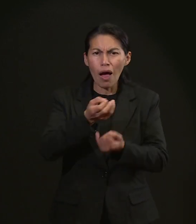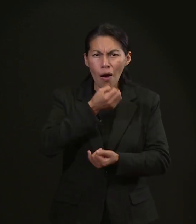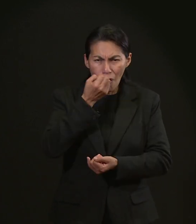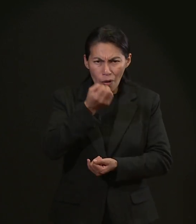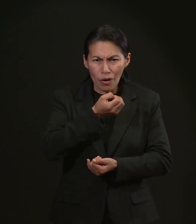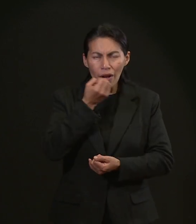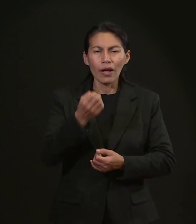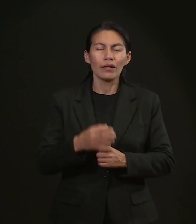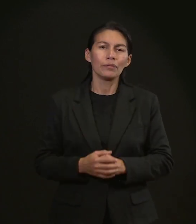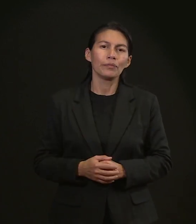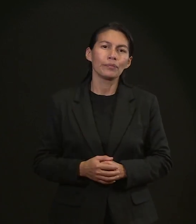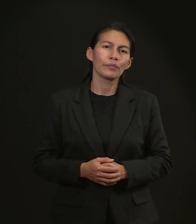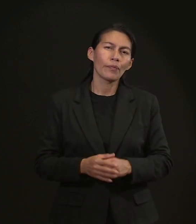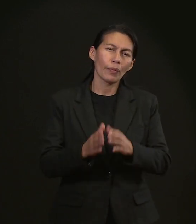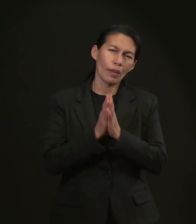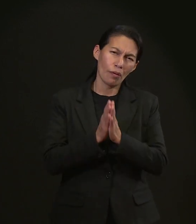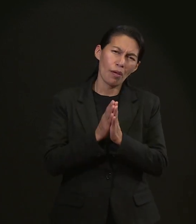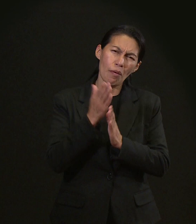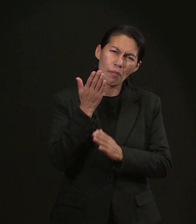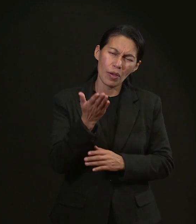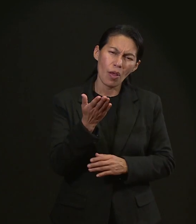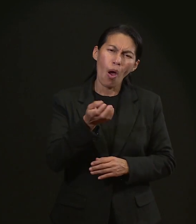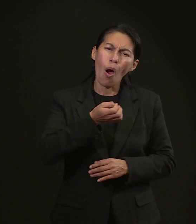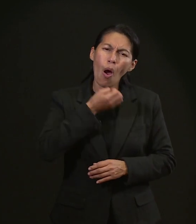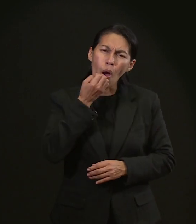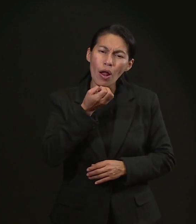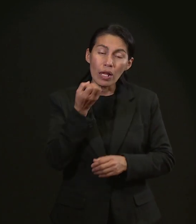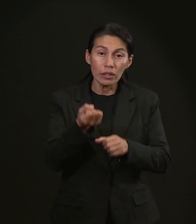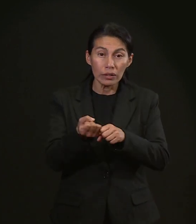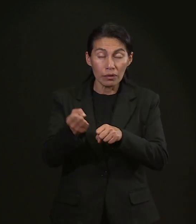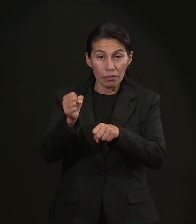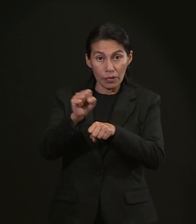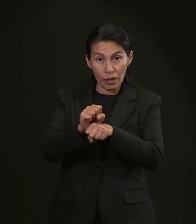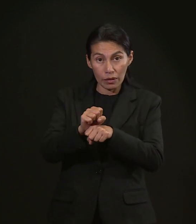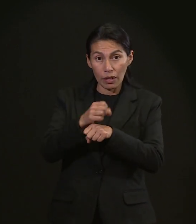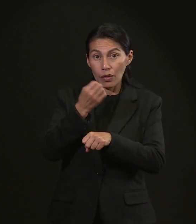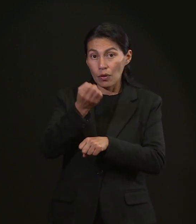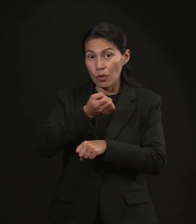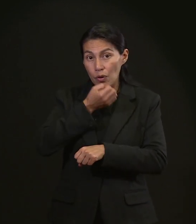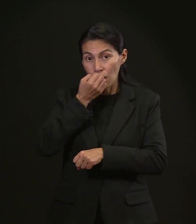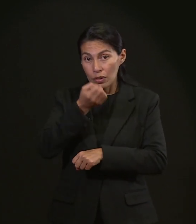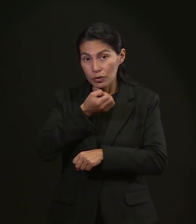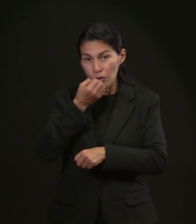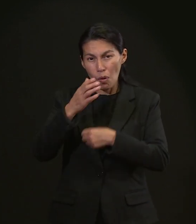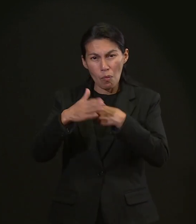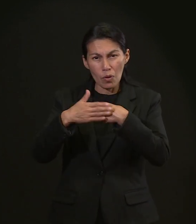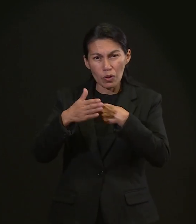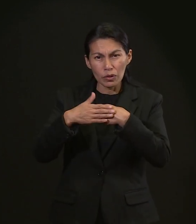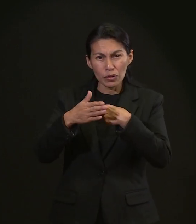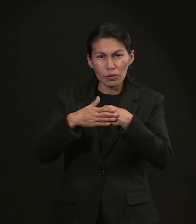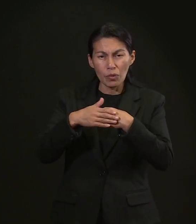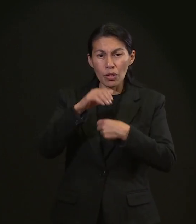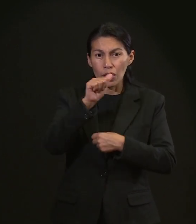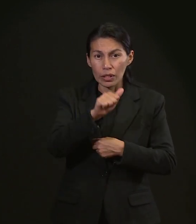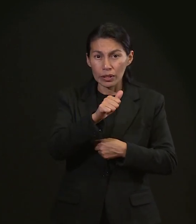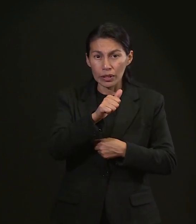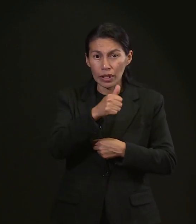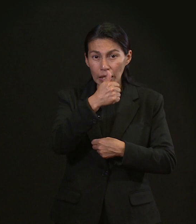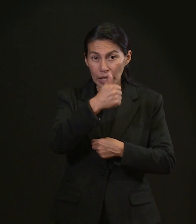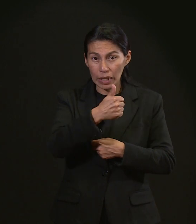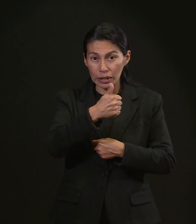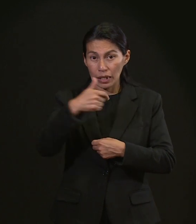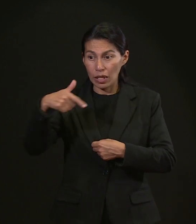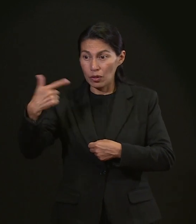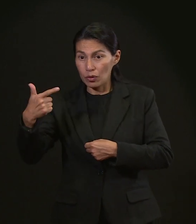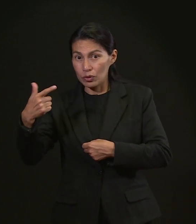también yo les pido que por favor oremos por la semana de oración que la iglesia universitaria estará teniendo